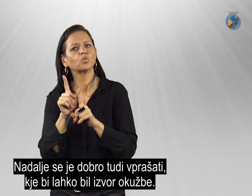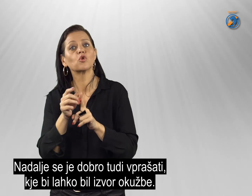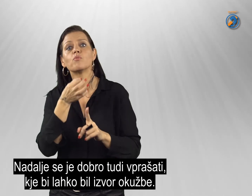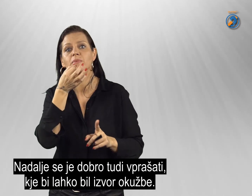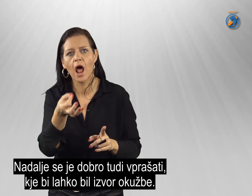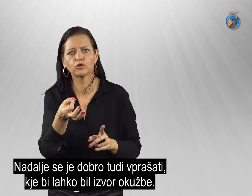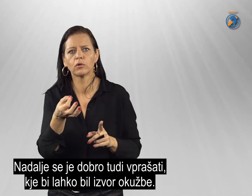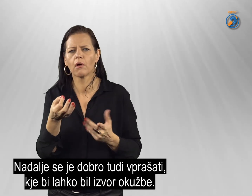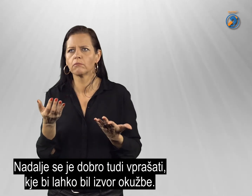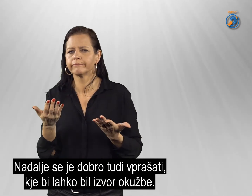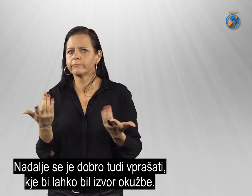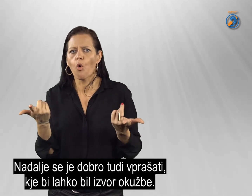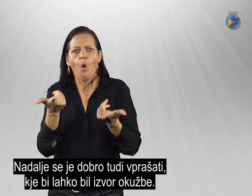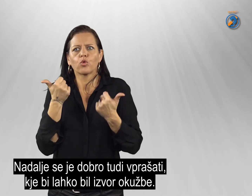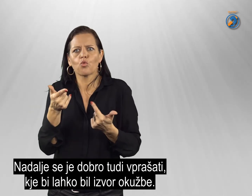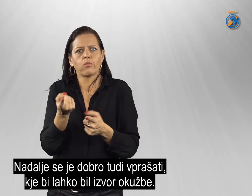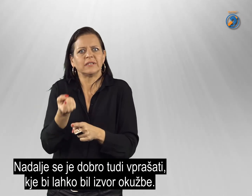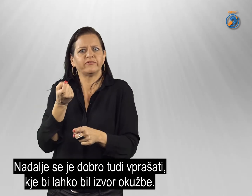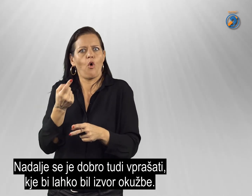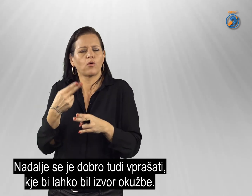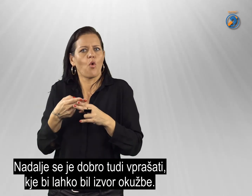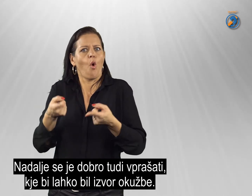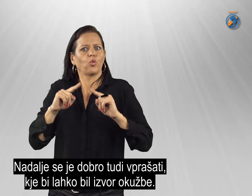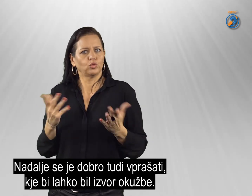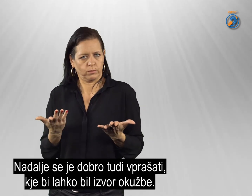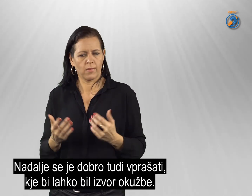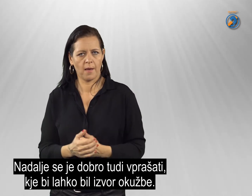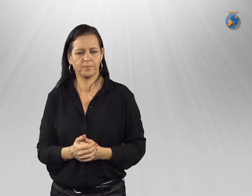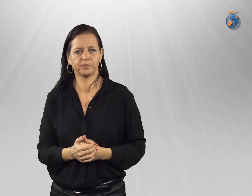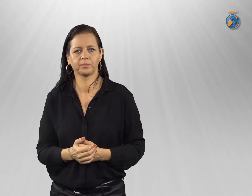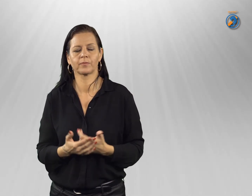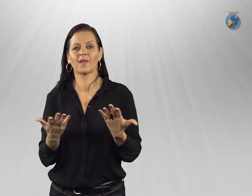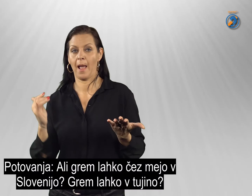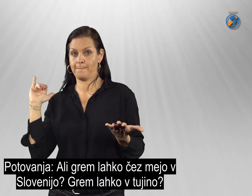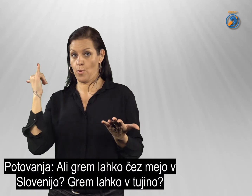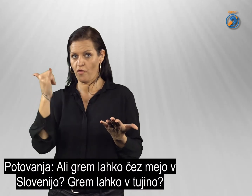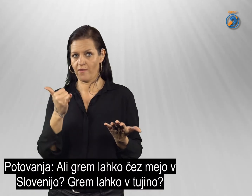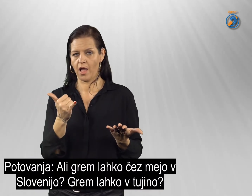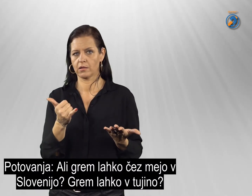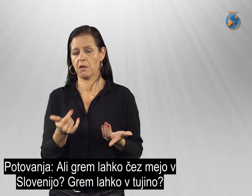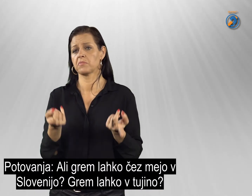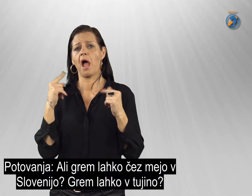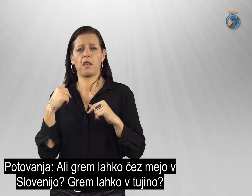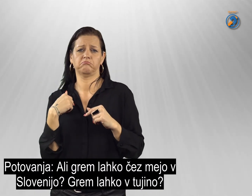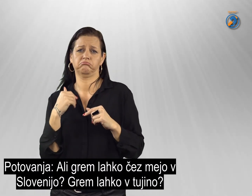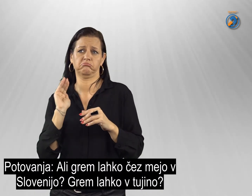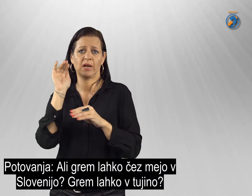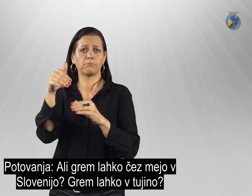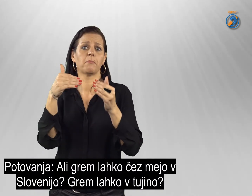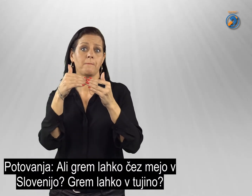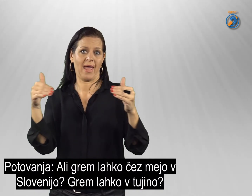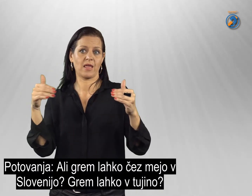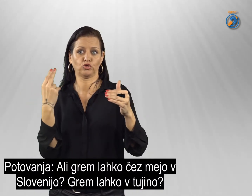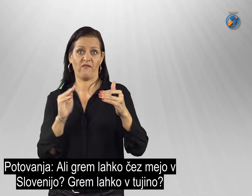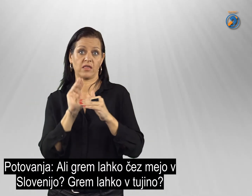Nadalje se je dobro tudi vprašati, kje bi lahko bil vzrok okužbe. Potovanja. Ali grem lahko čez mejo